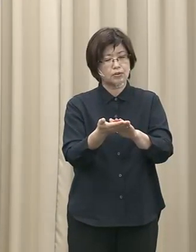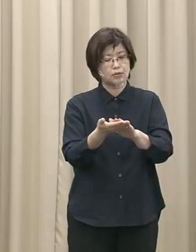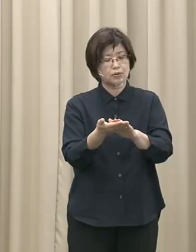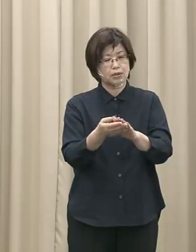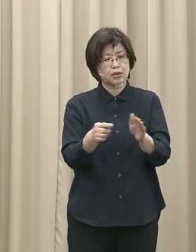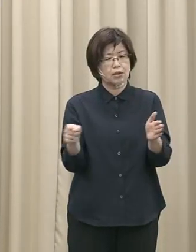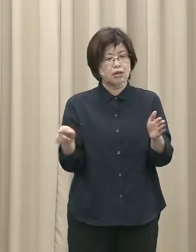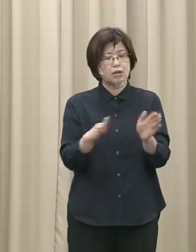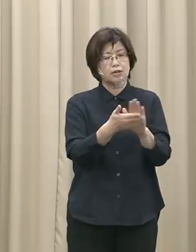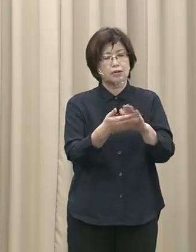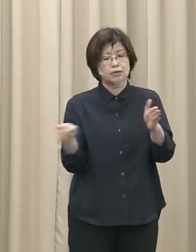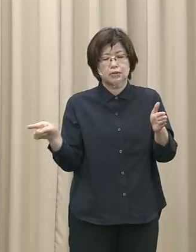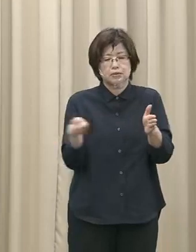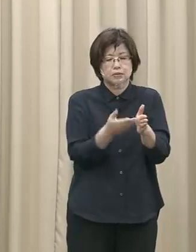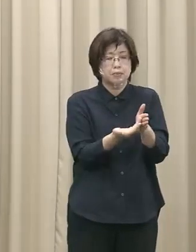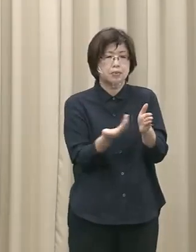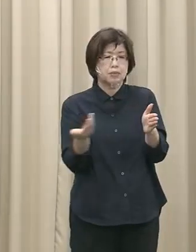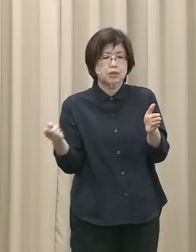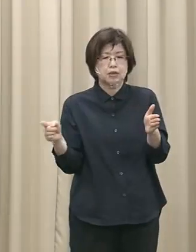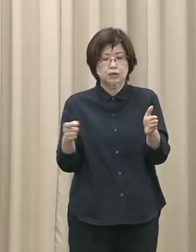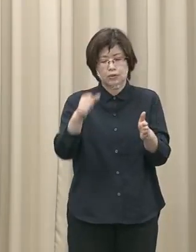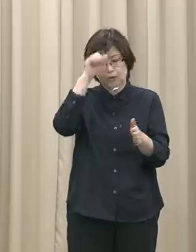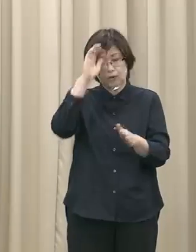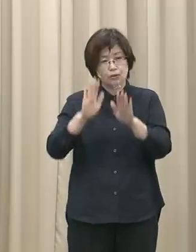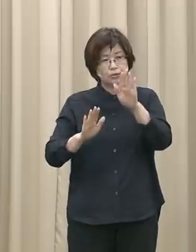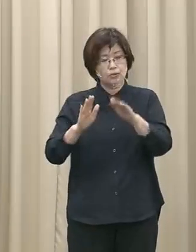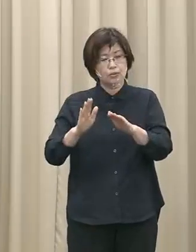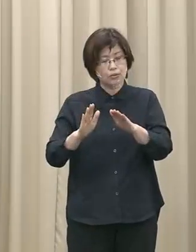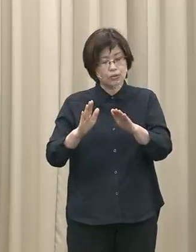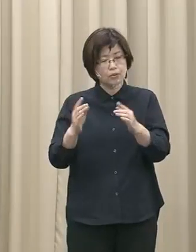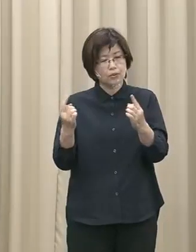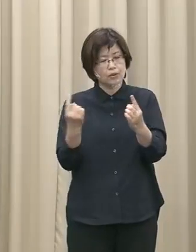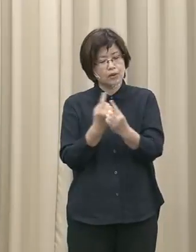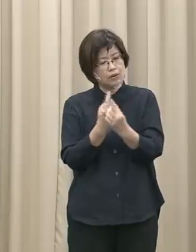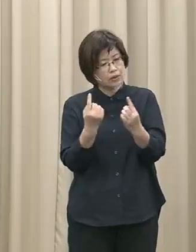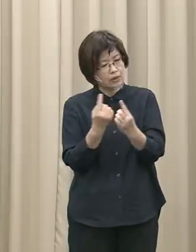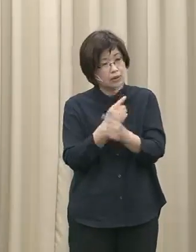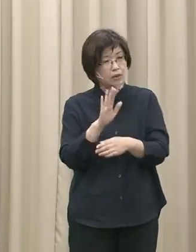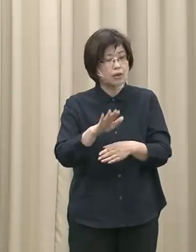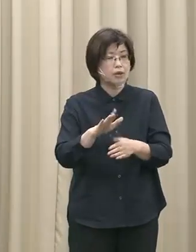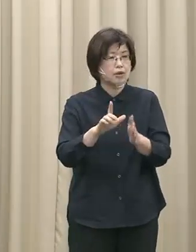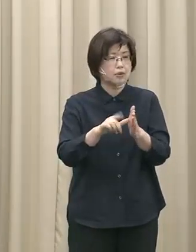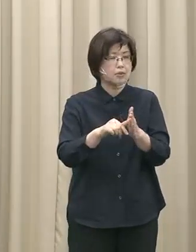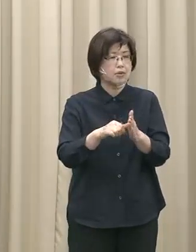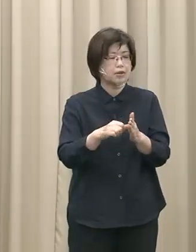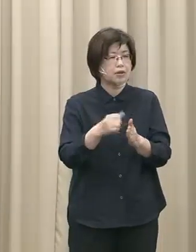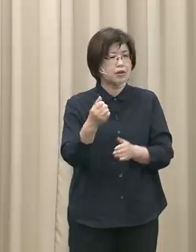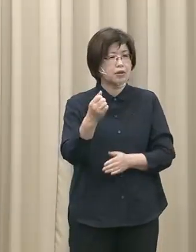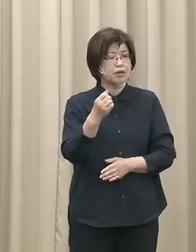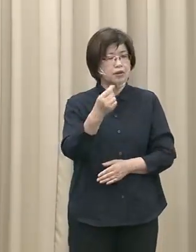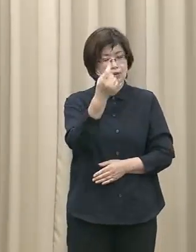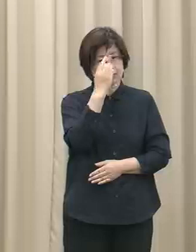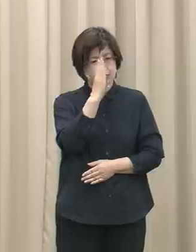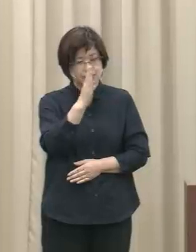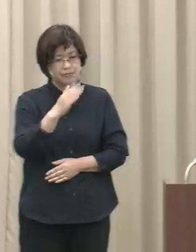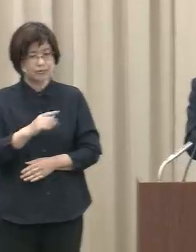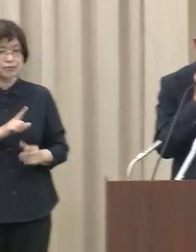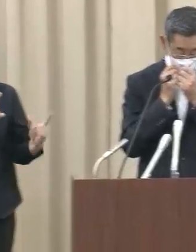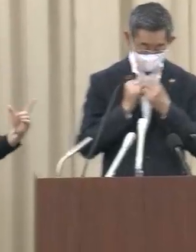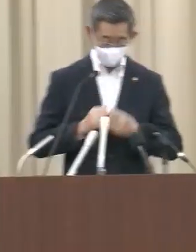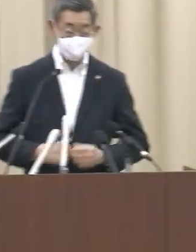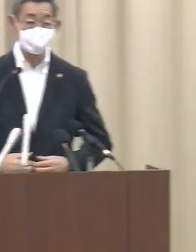状の変化というものを教えてもらえますでしょうか？ もしお話しできることがあればお願いします。 この